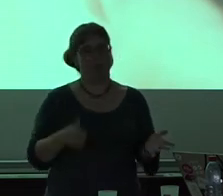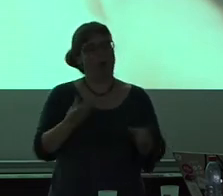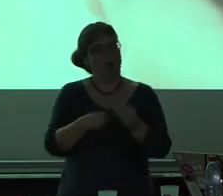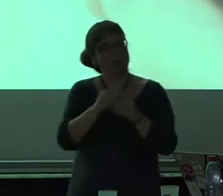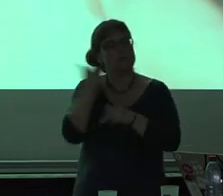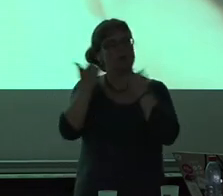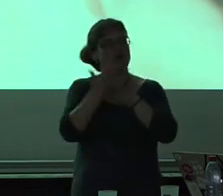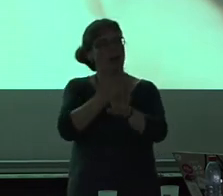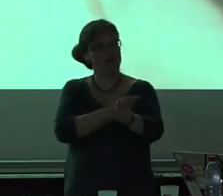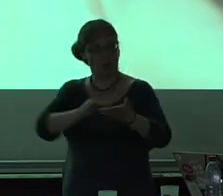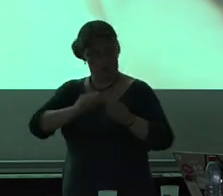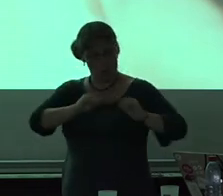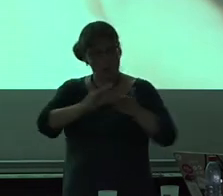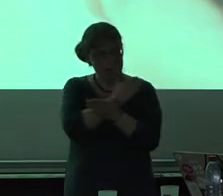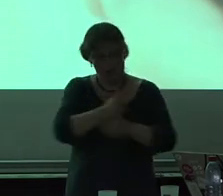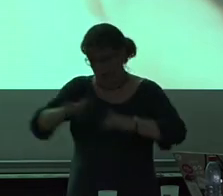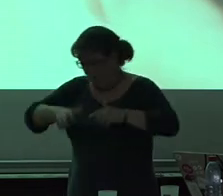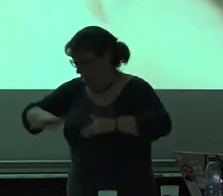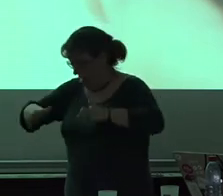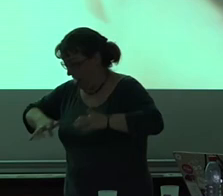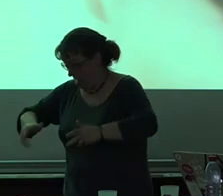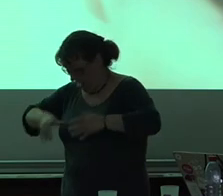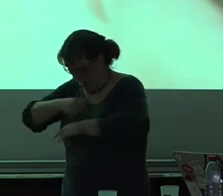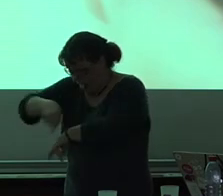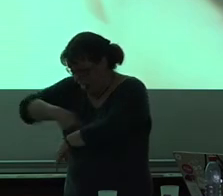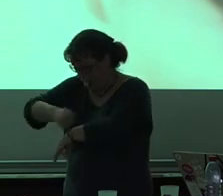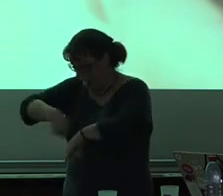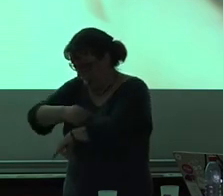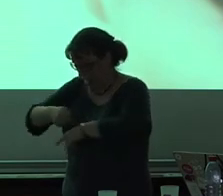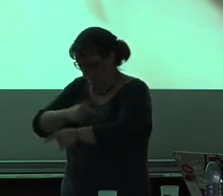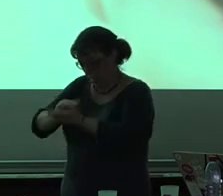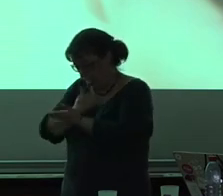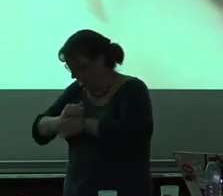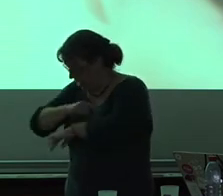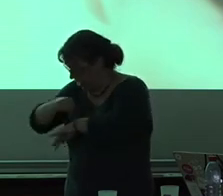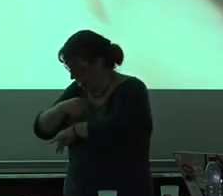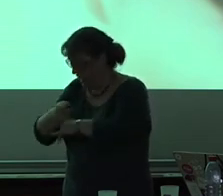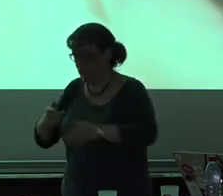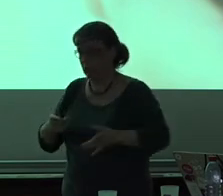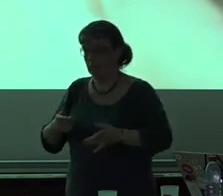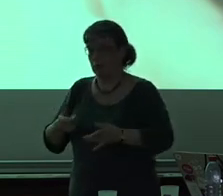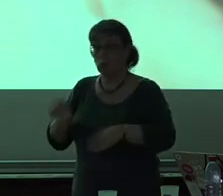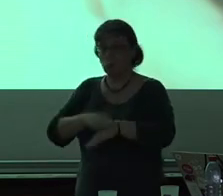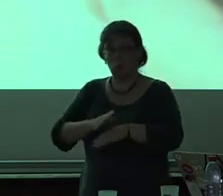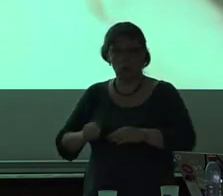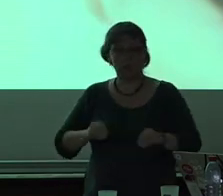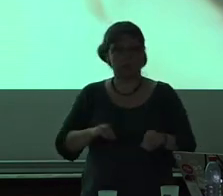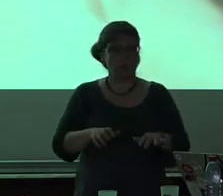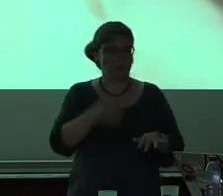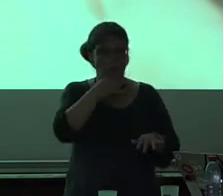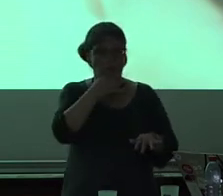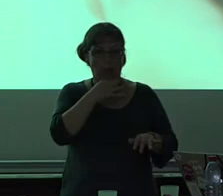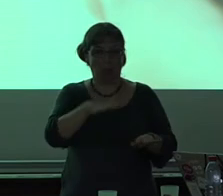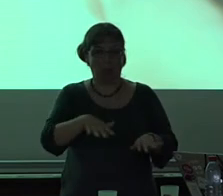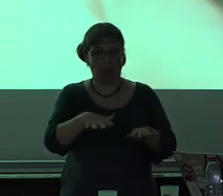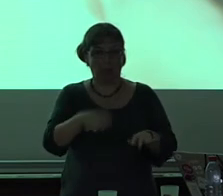Et quand on se relit, on passe aussi du temps à lire notre propre contenu. Donc si vous avez créé un cours pénible, vous allez relire quelque chose de pénible et donc